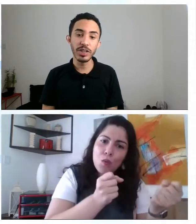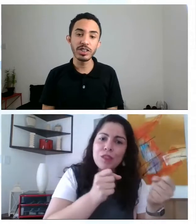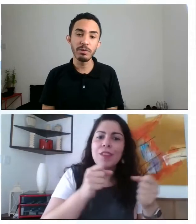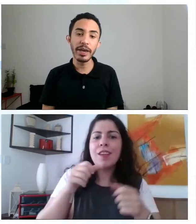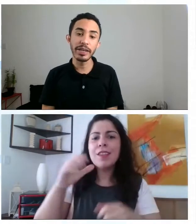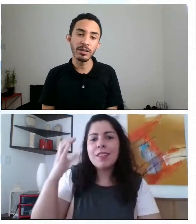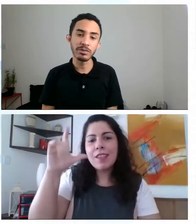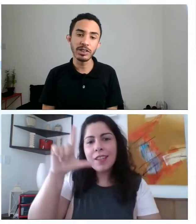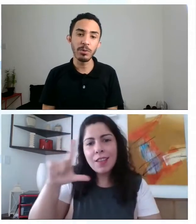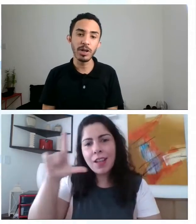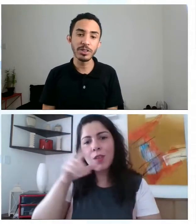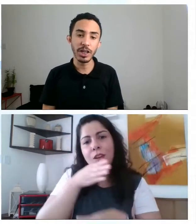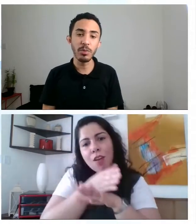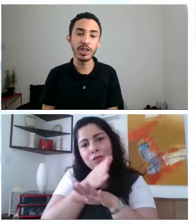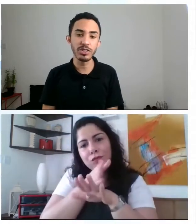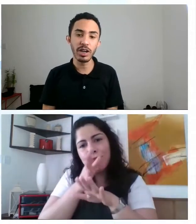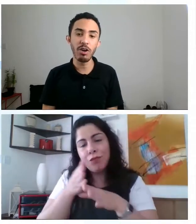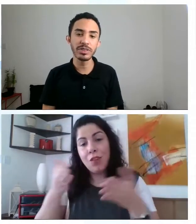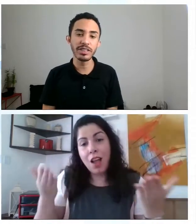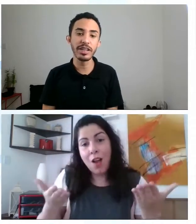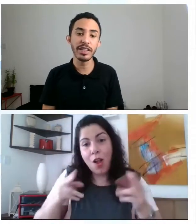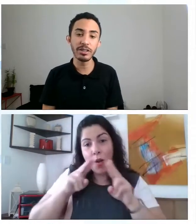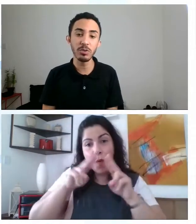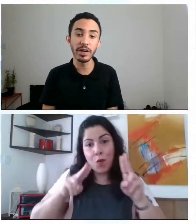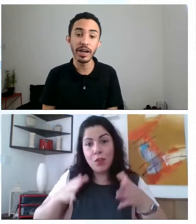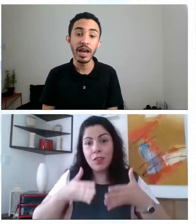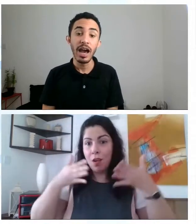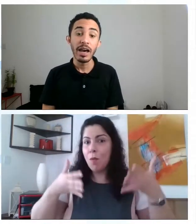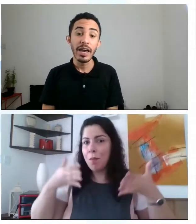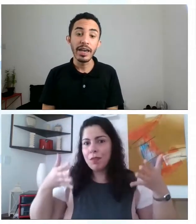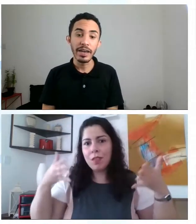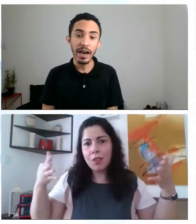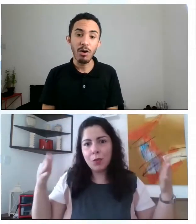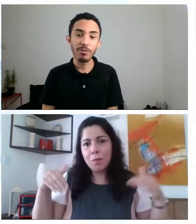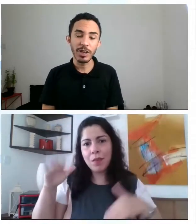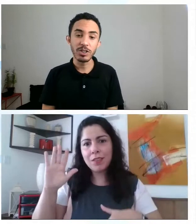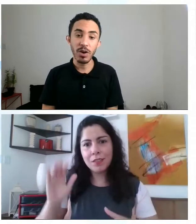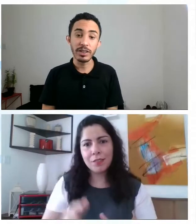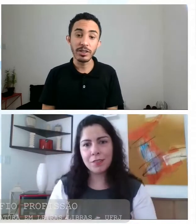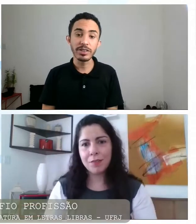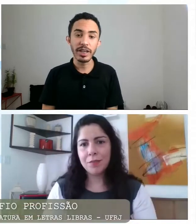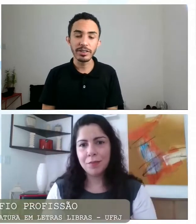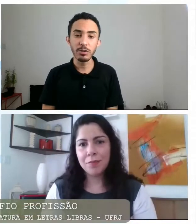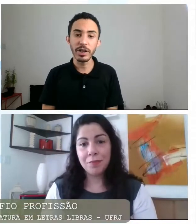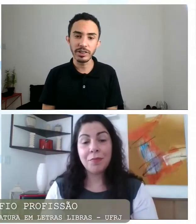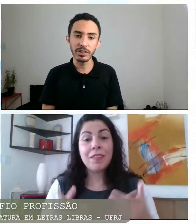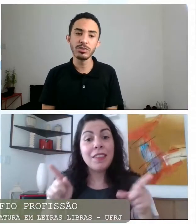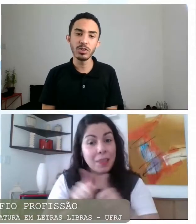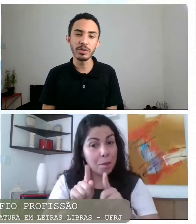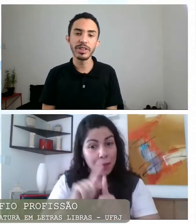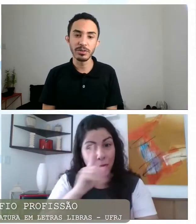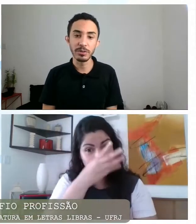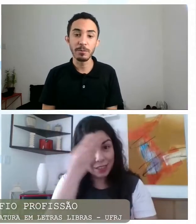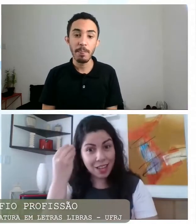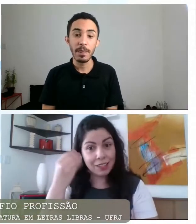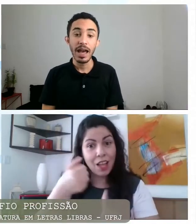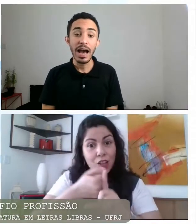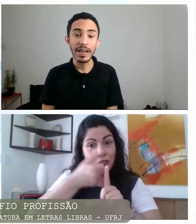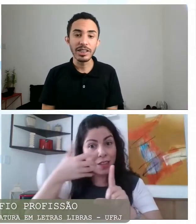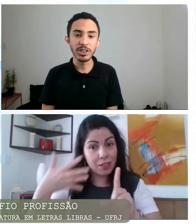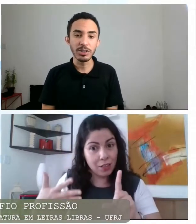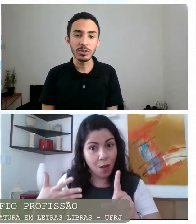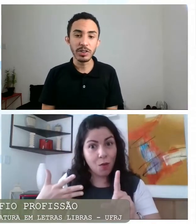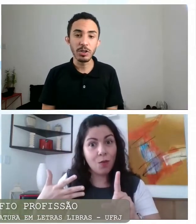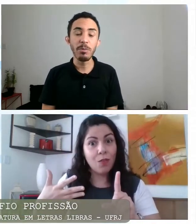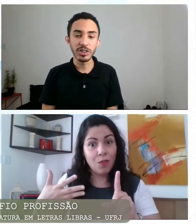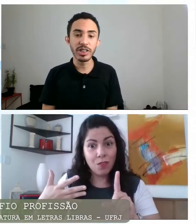outros ouvintes também. Sejam programas de linguística, como ciência e literatura. A UFRJ, isso tem crescido bastante nos últimos anos.